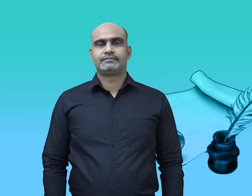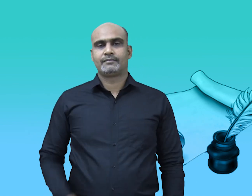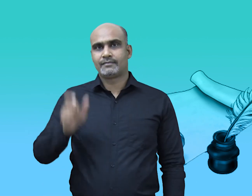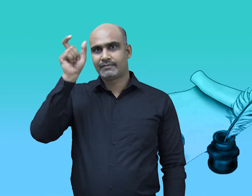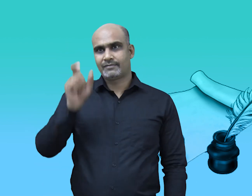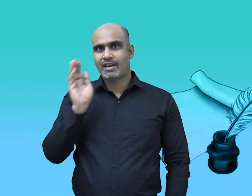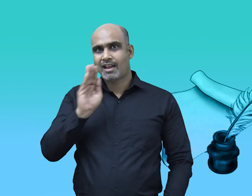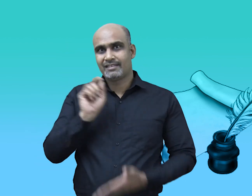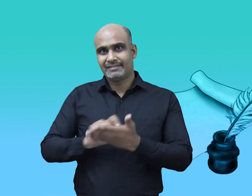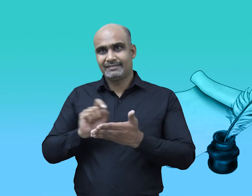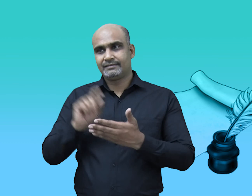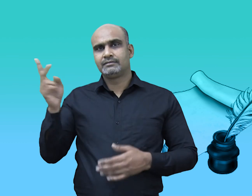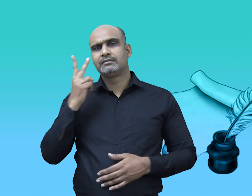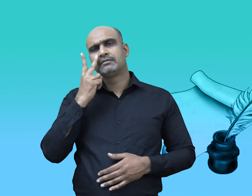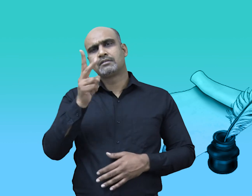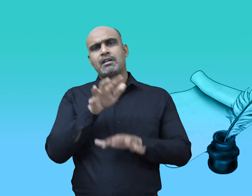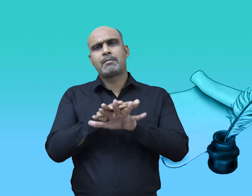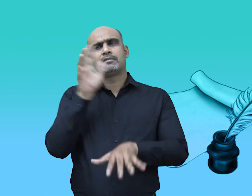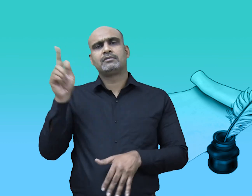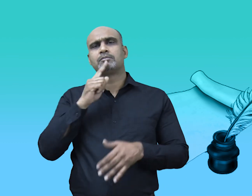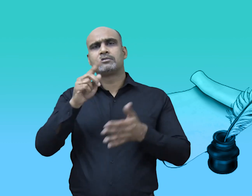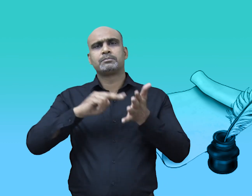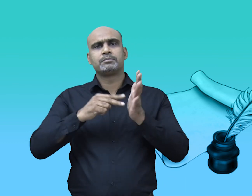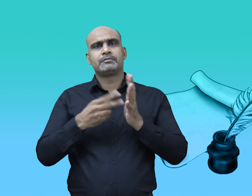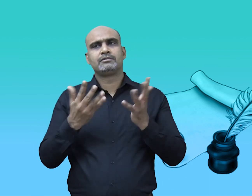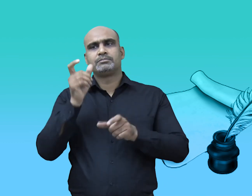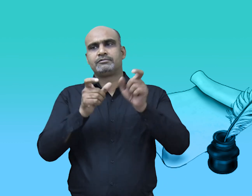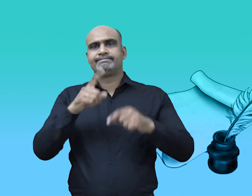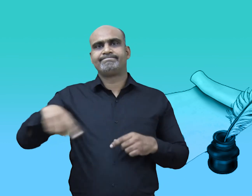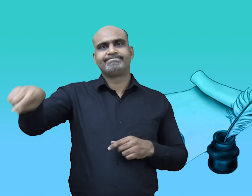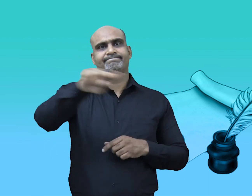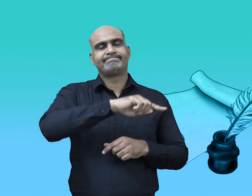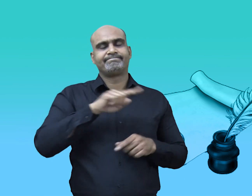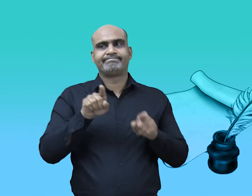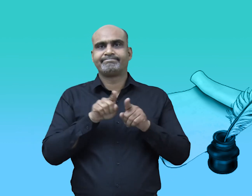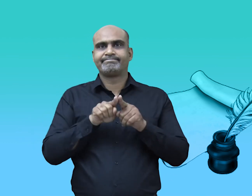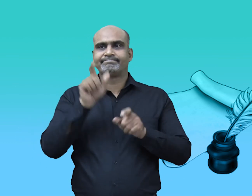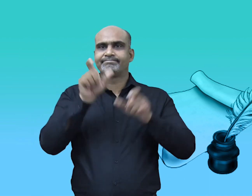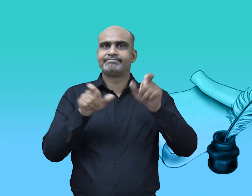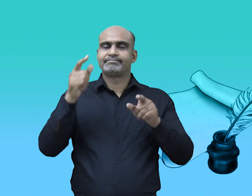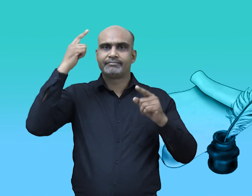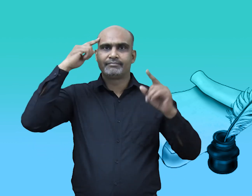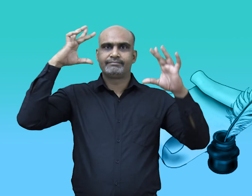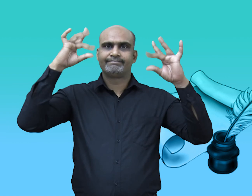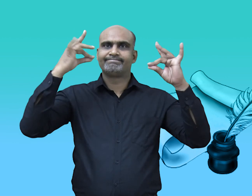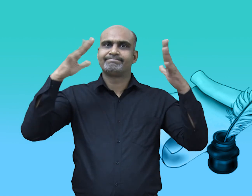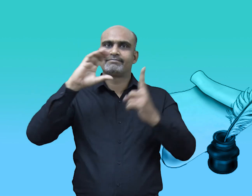चाहिए। इस कविता में यह बताया गया है कि जो सांस्कृतिक आक्रमण होते हैं वो बहुत